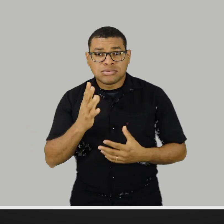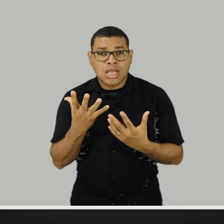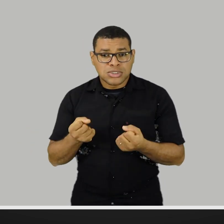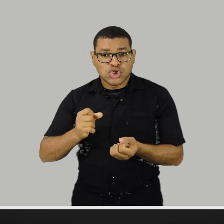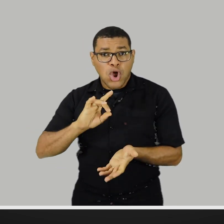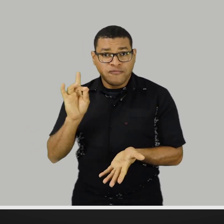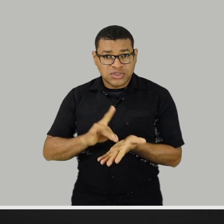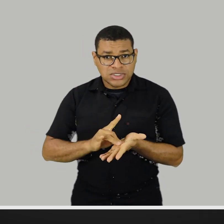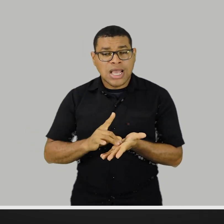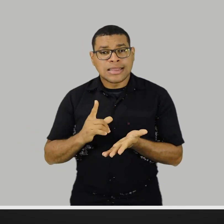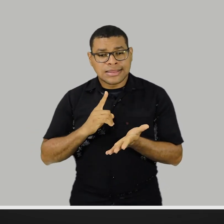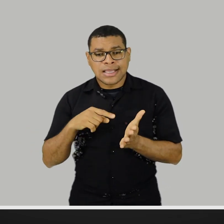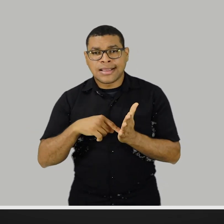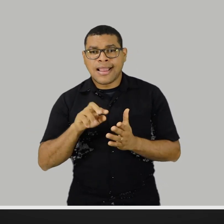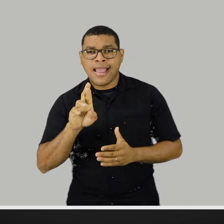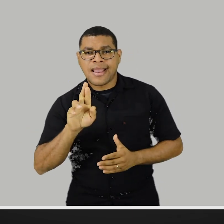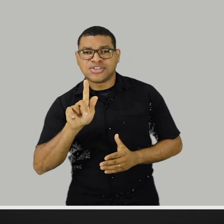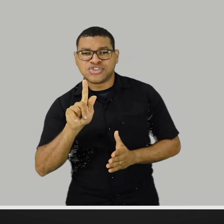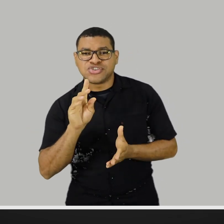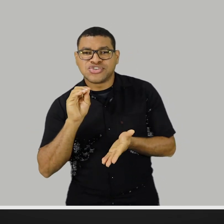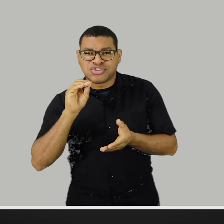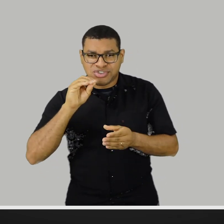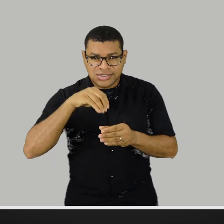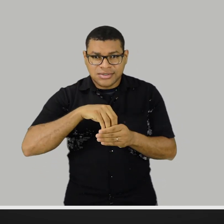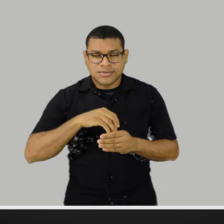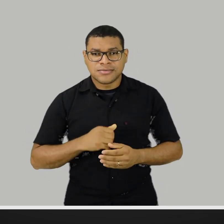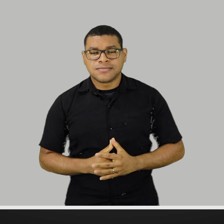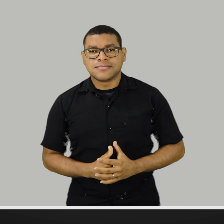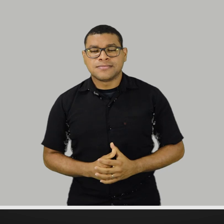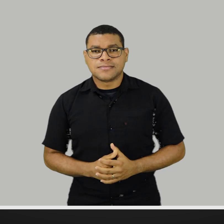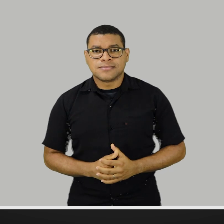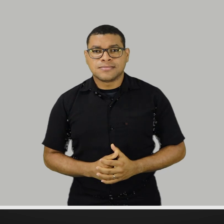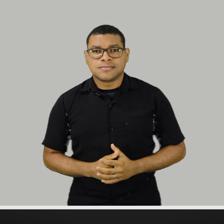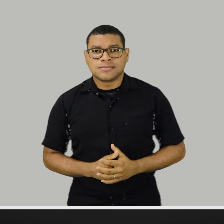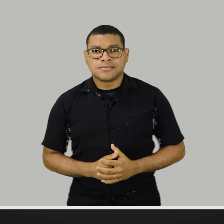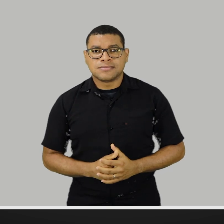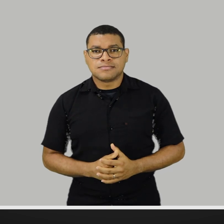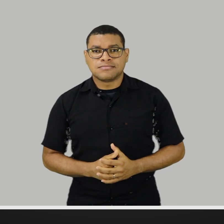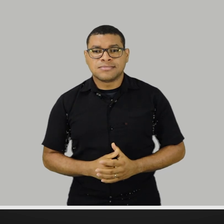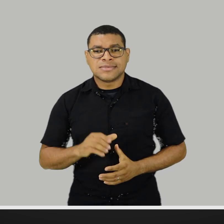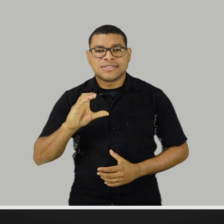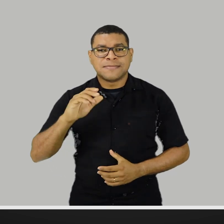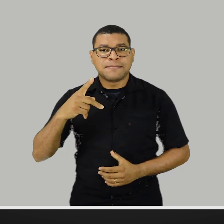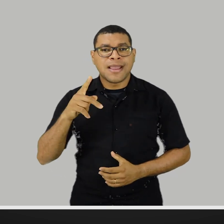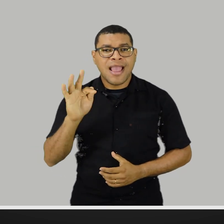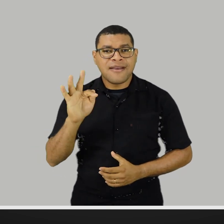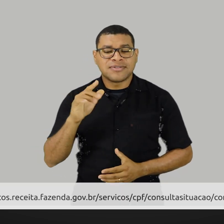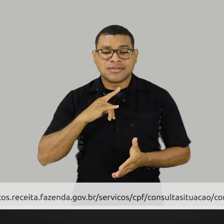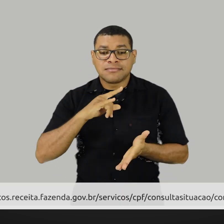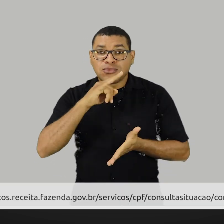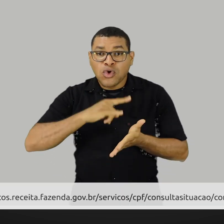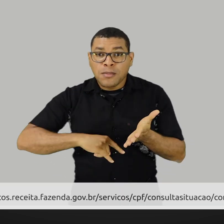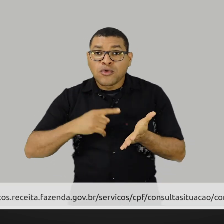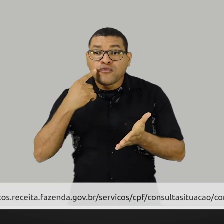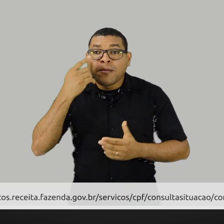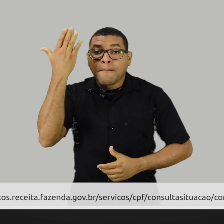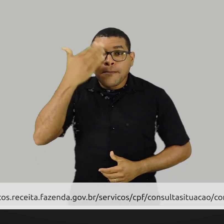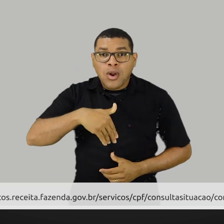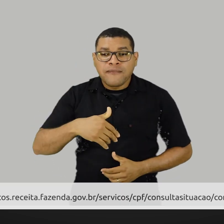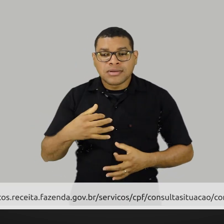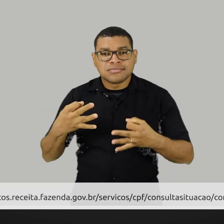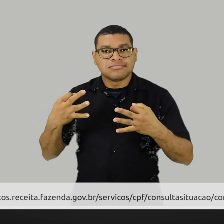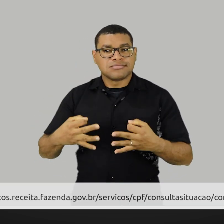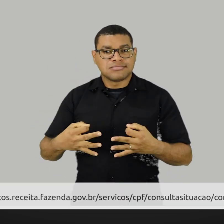geral sete comprovante de situação cadastral no CPF obtido em